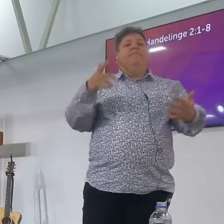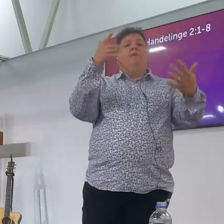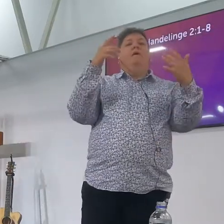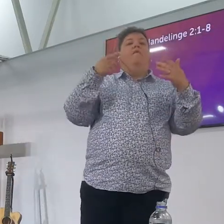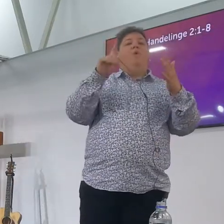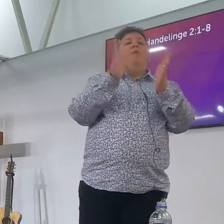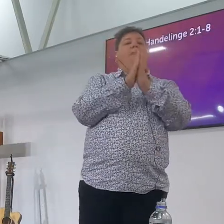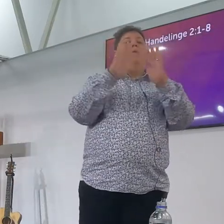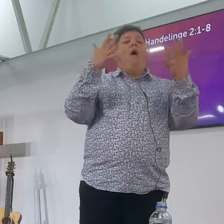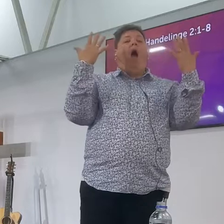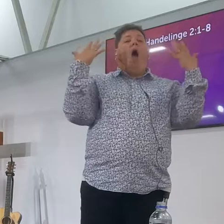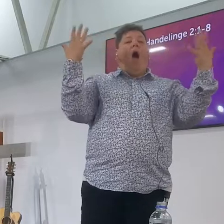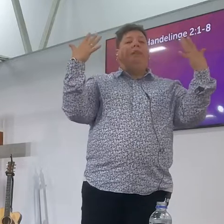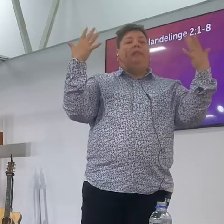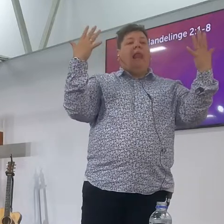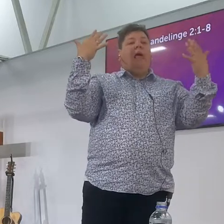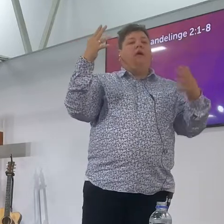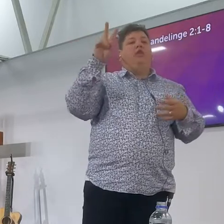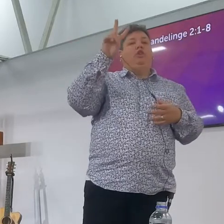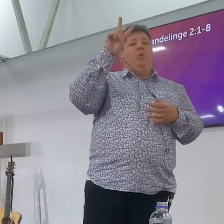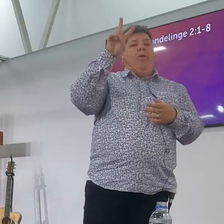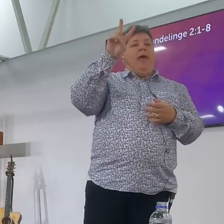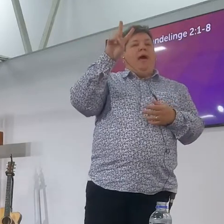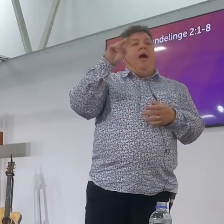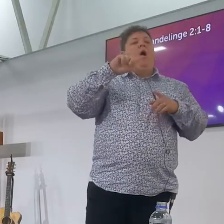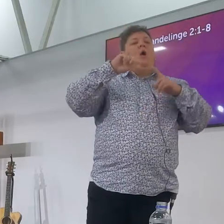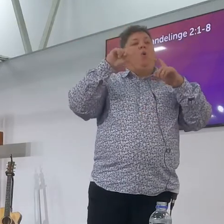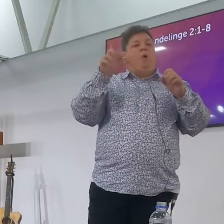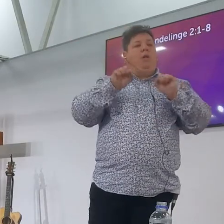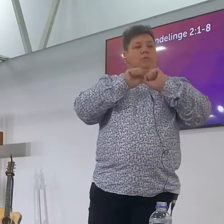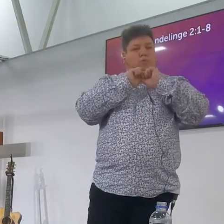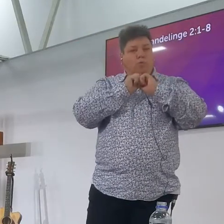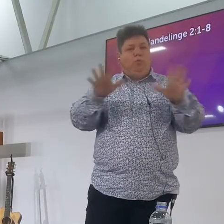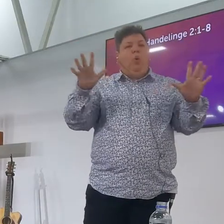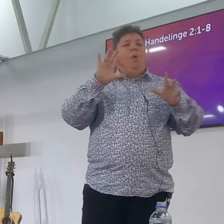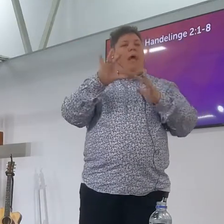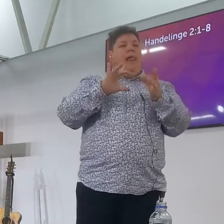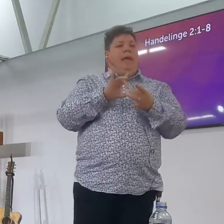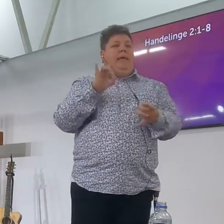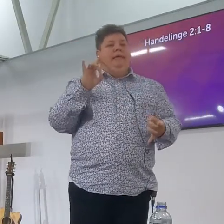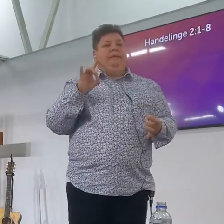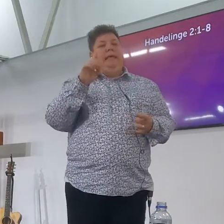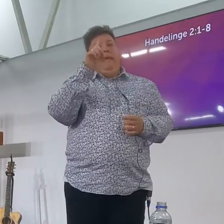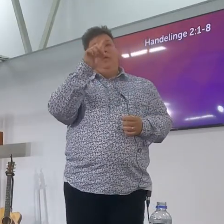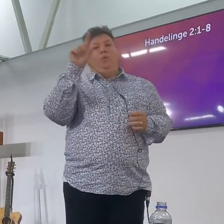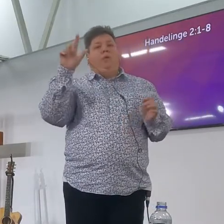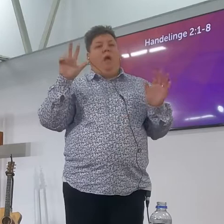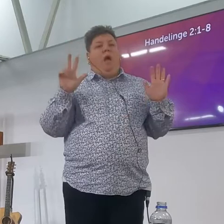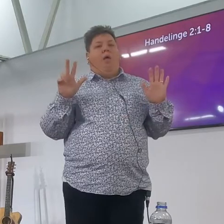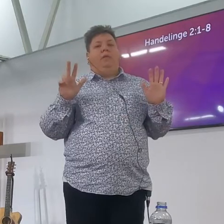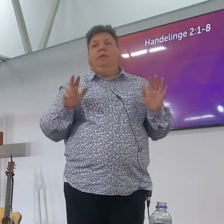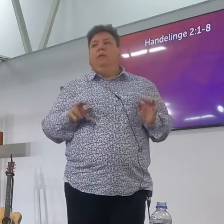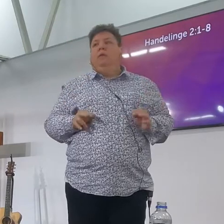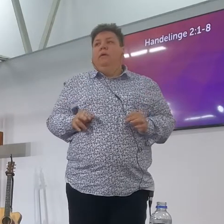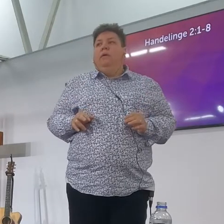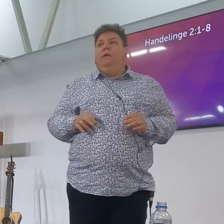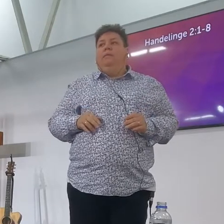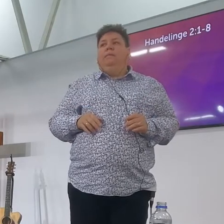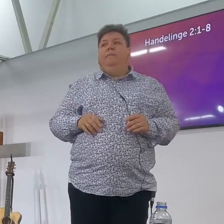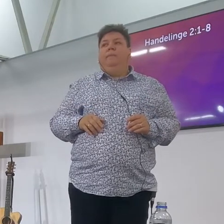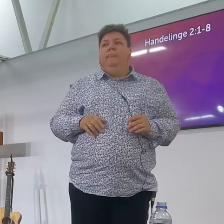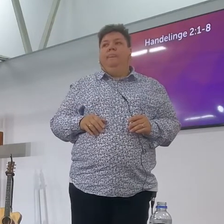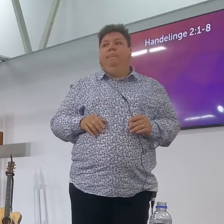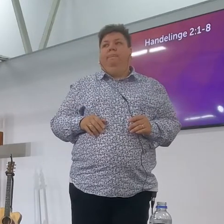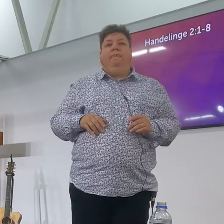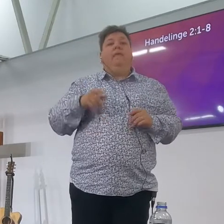2. Dis die uitstorting van die Heilige Gees, Handelinge 2. Ons gaan net 'n paar verse lees vanaf vers 1 tot 8. Ek wil jou mooi vra, lees Handelinge